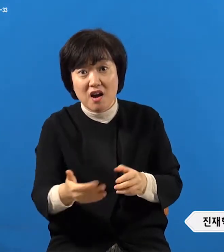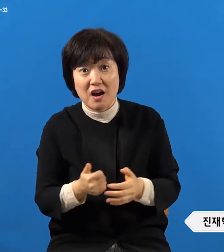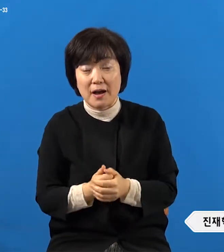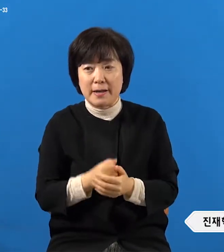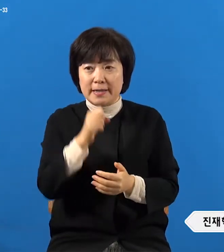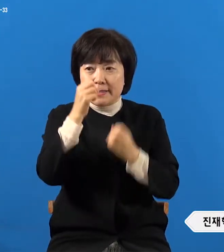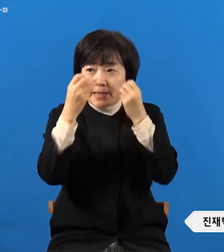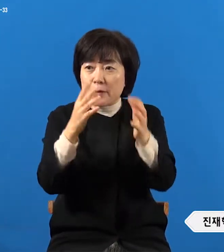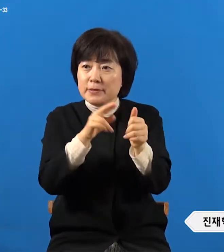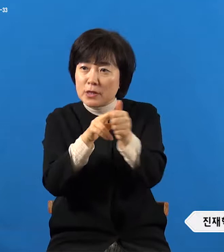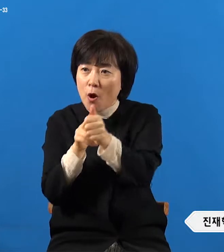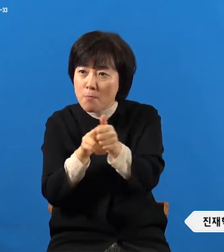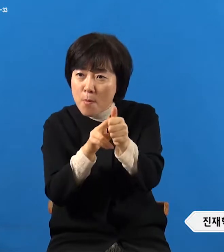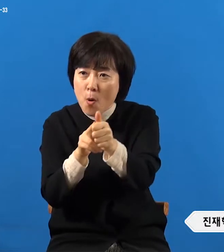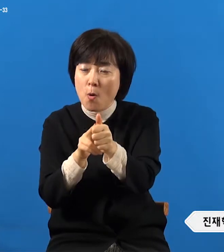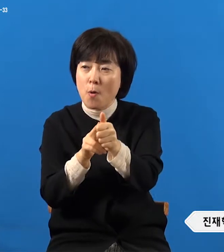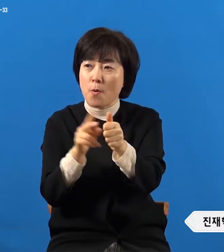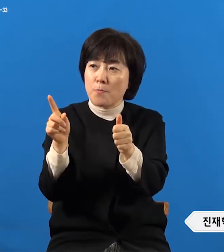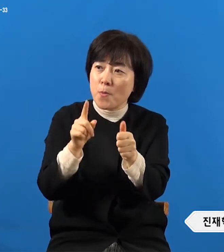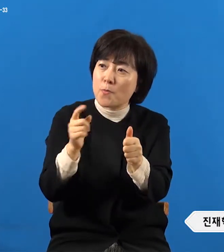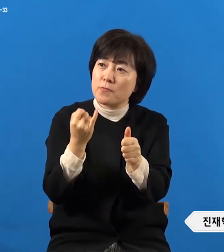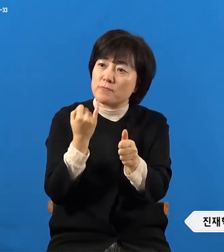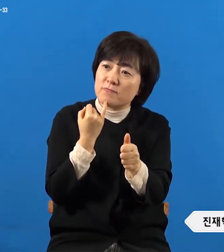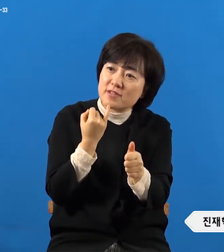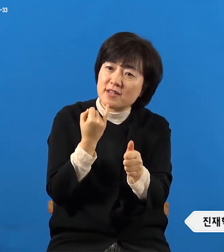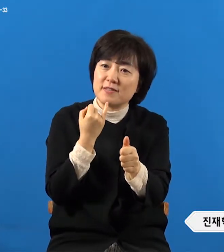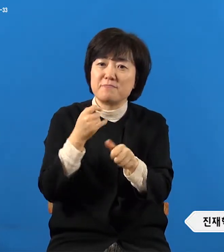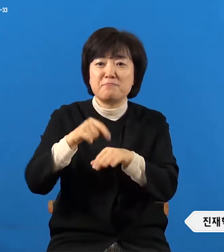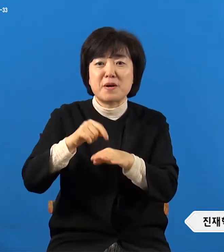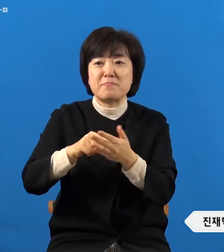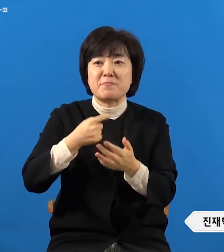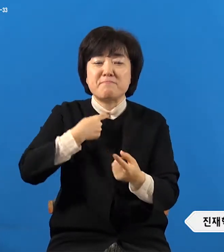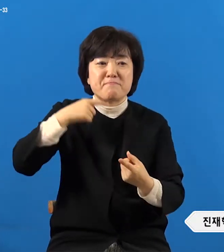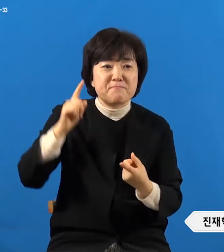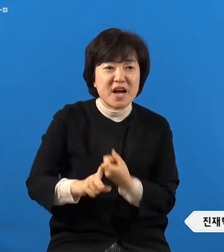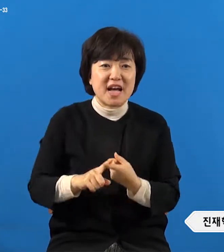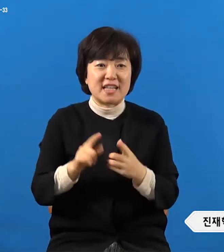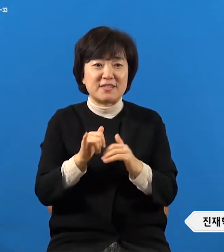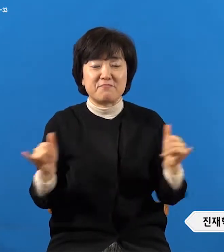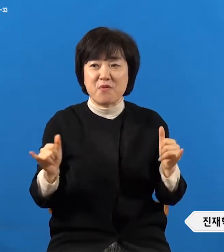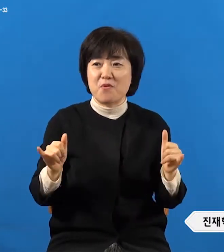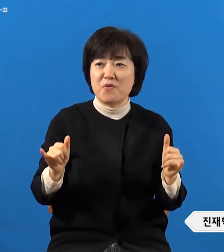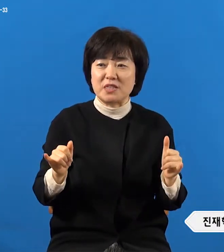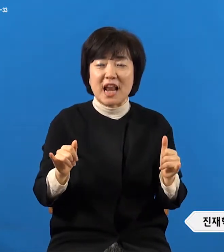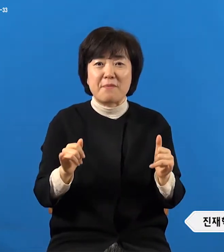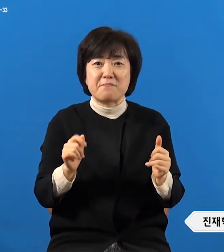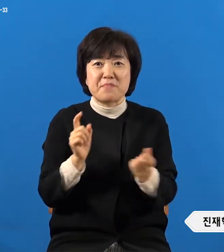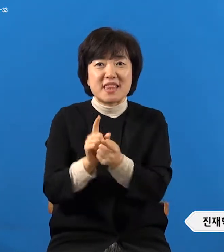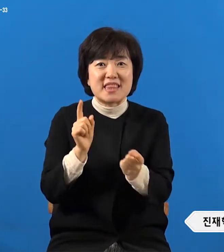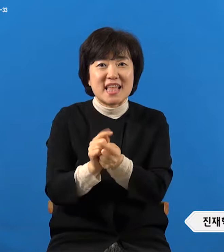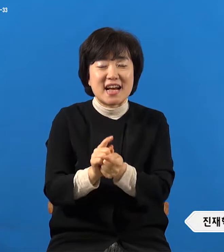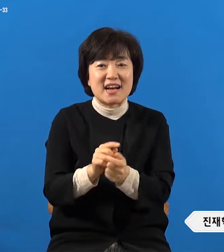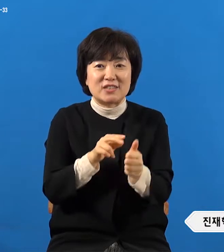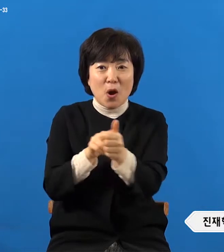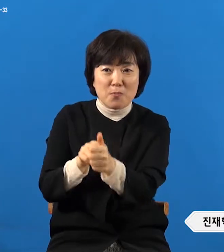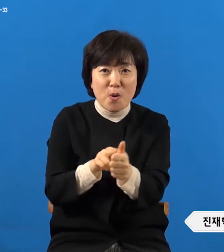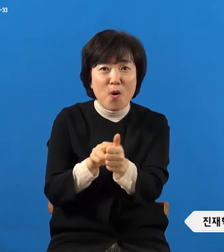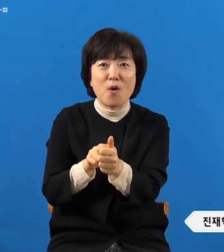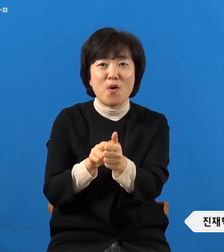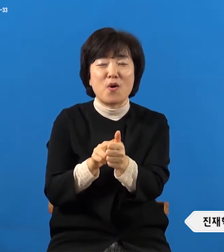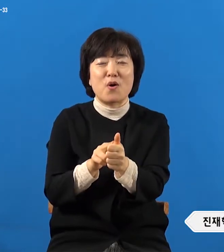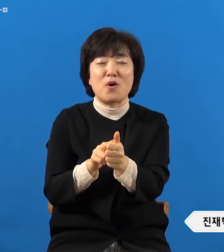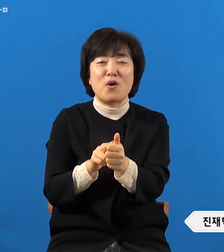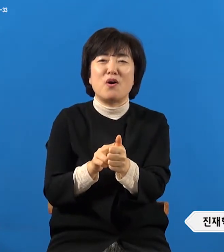인포메이션을 통해서 뭔가 괜찮은 마음이 들기 위한 그런 마음입니까? 아니면 인포메이션이